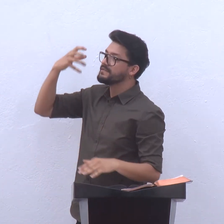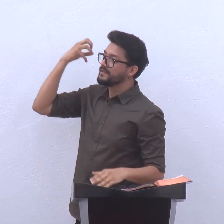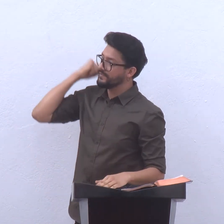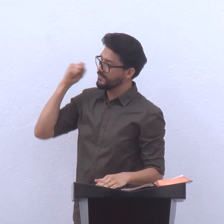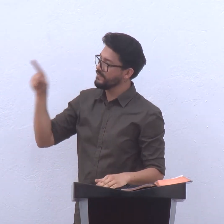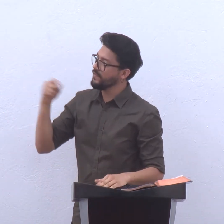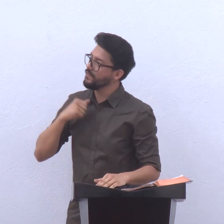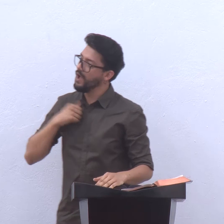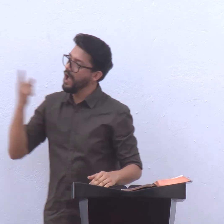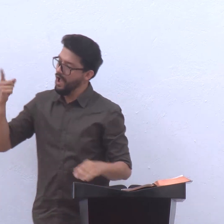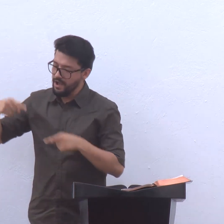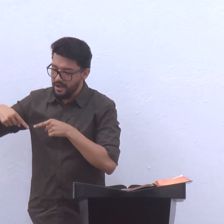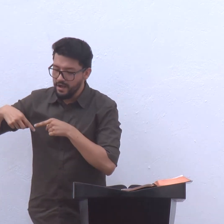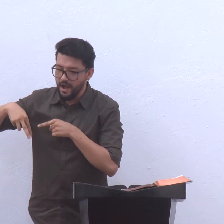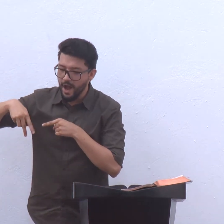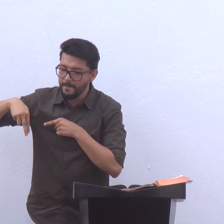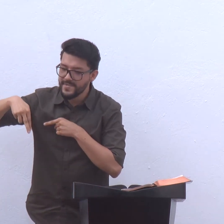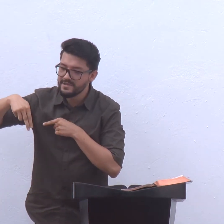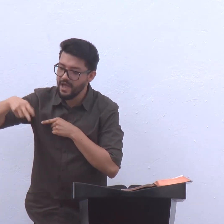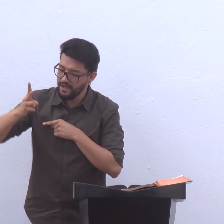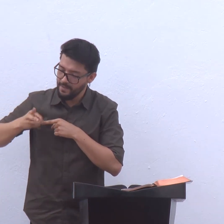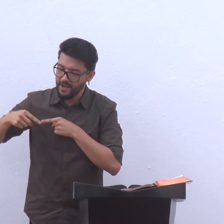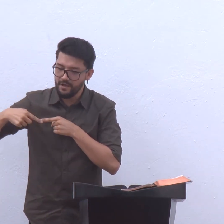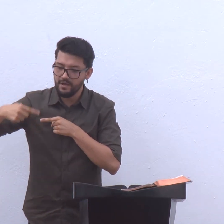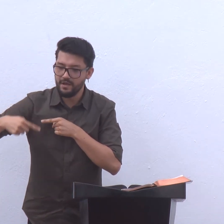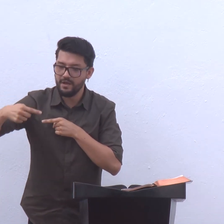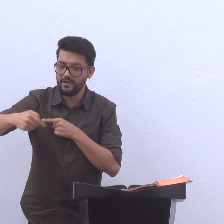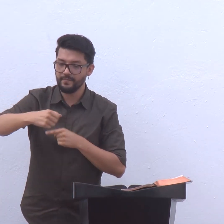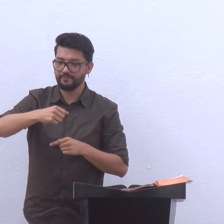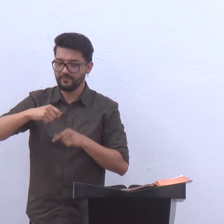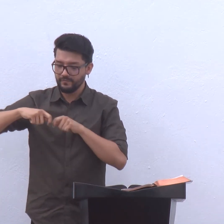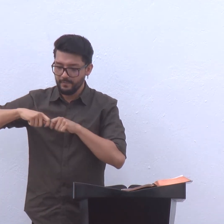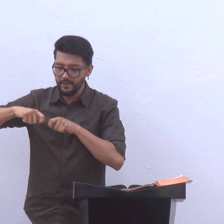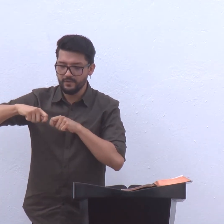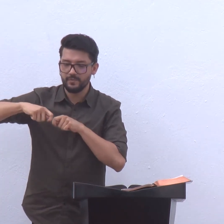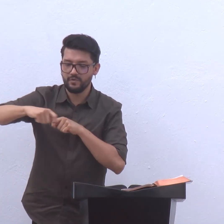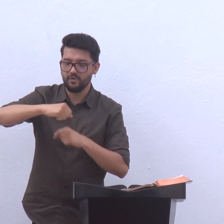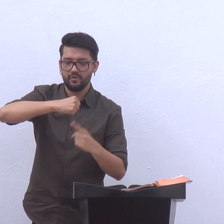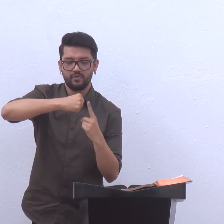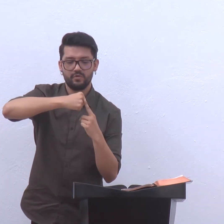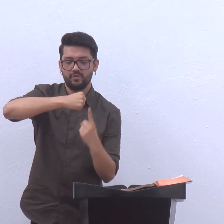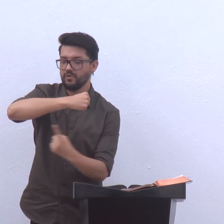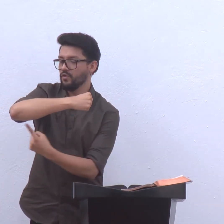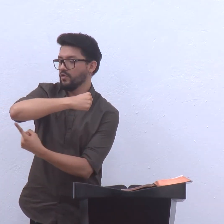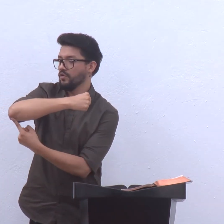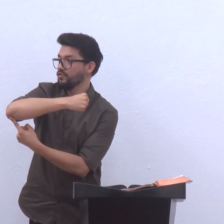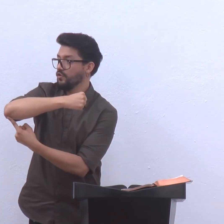le avisa a Ezequiel que por favor camine 1000 codos.